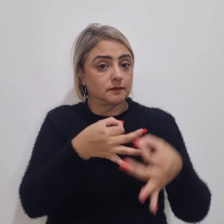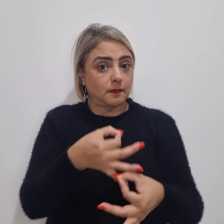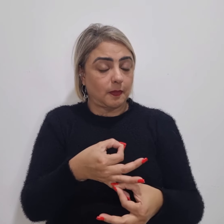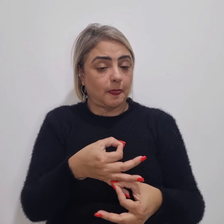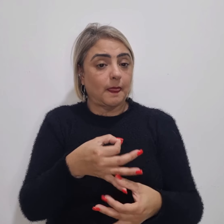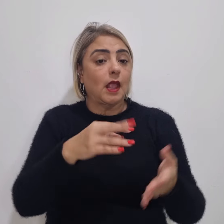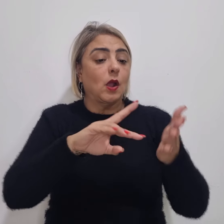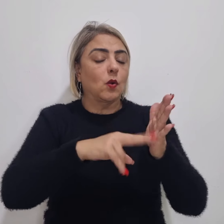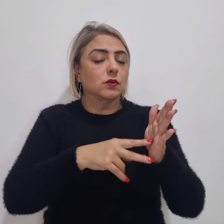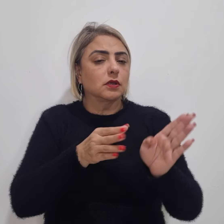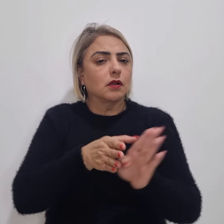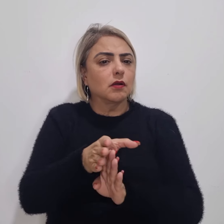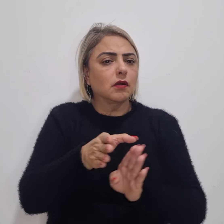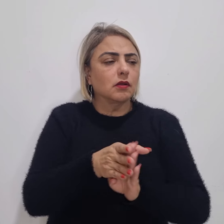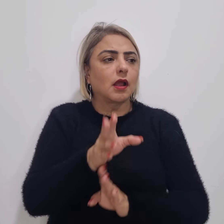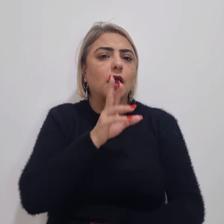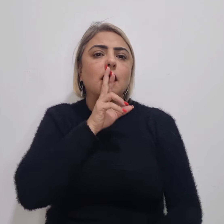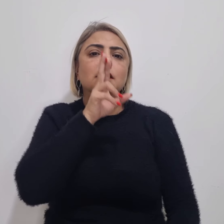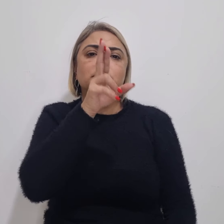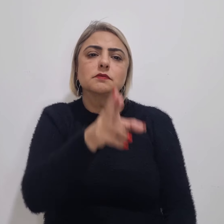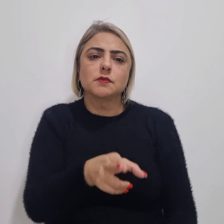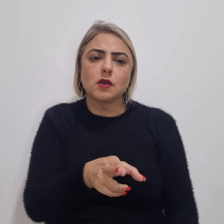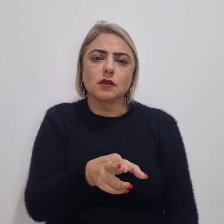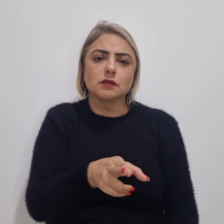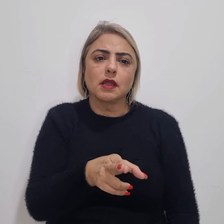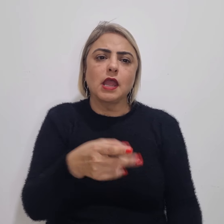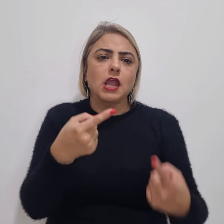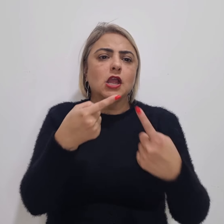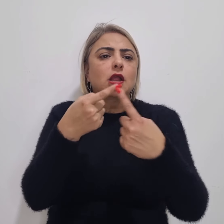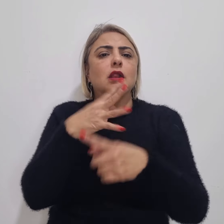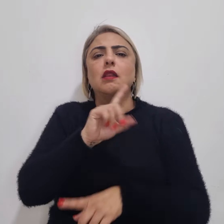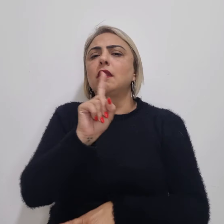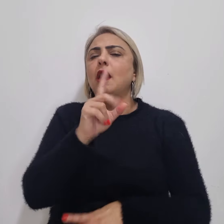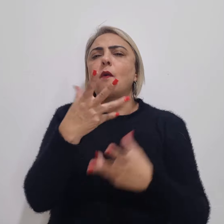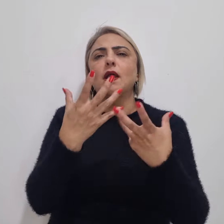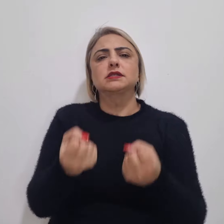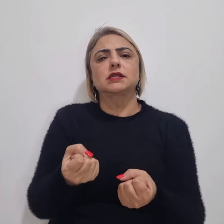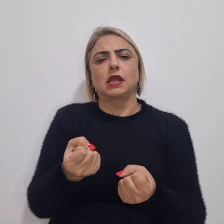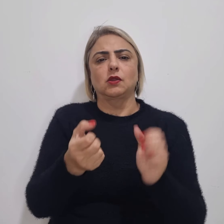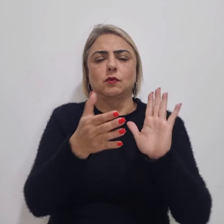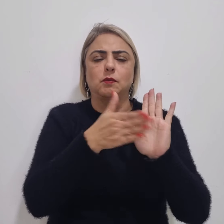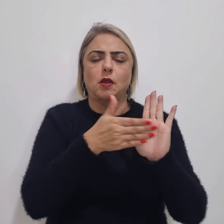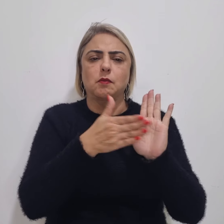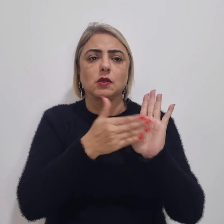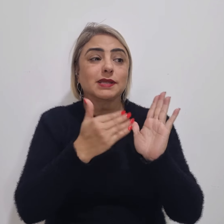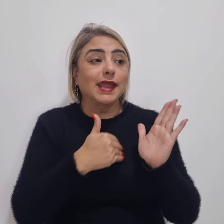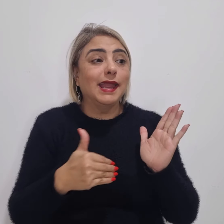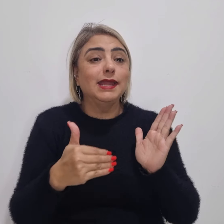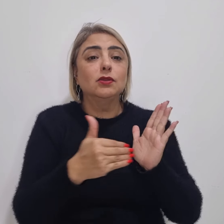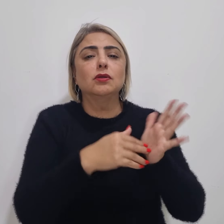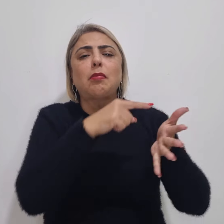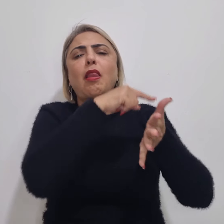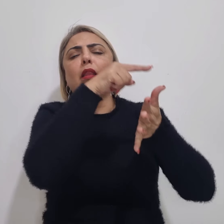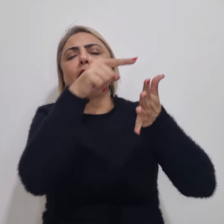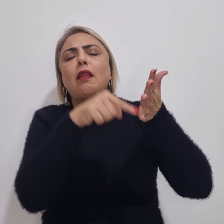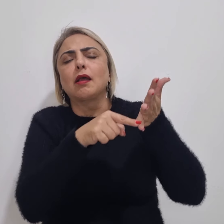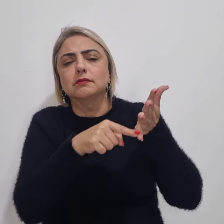Simpro orienta responder discordo da proposição em todas as questões, além de